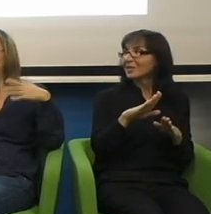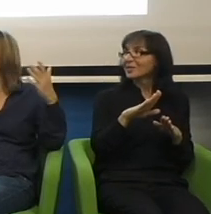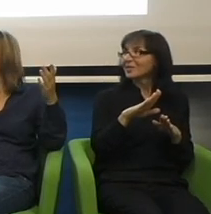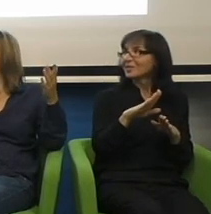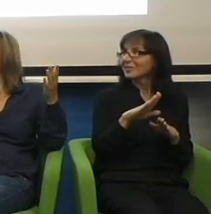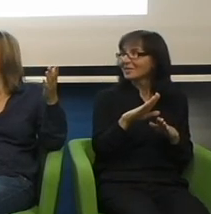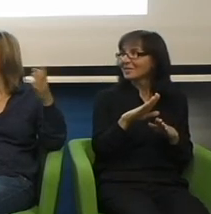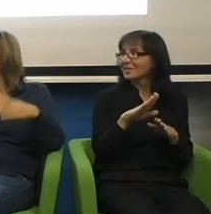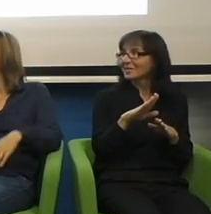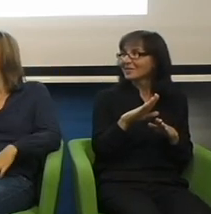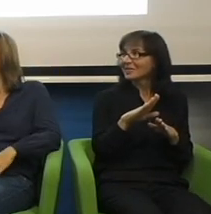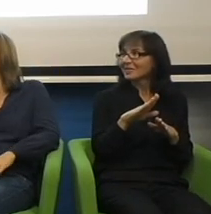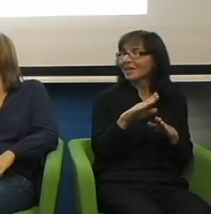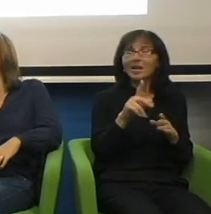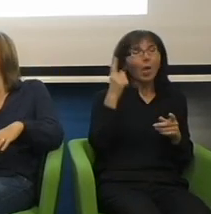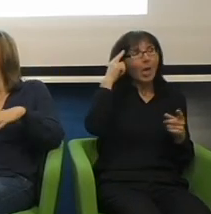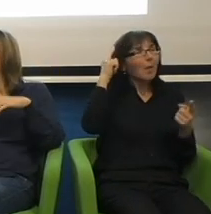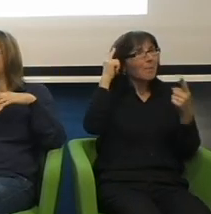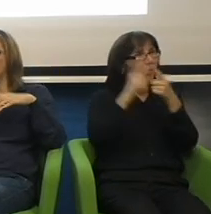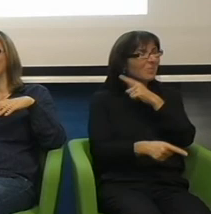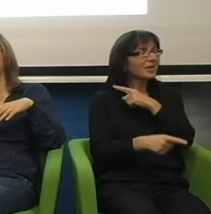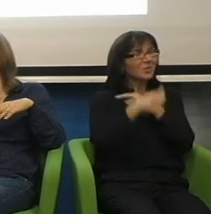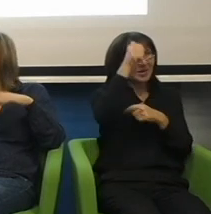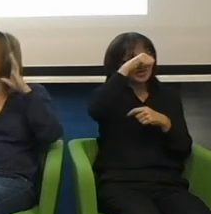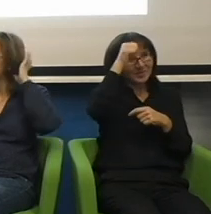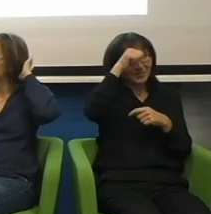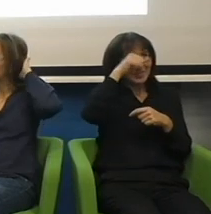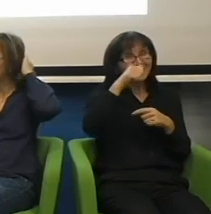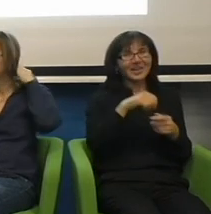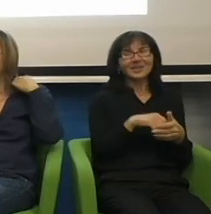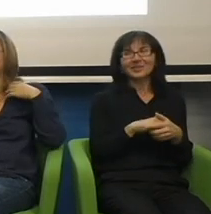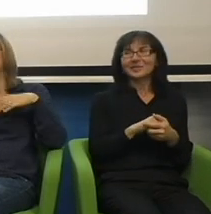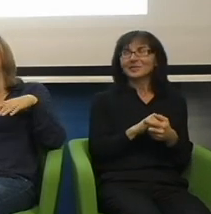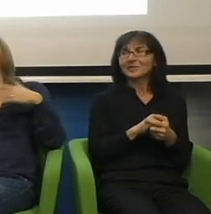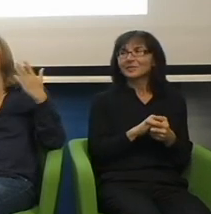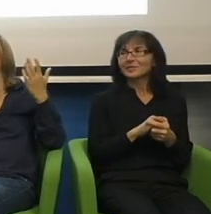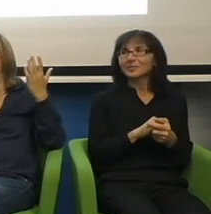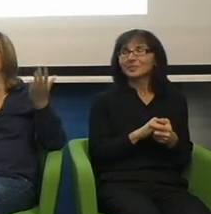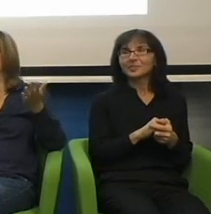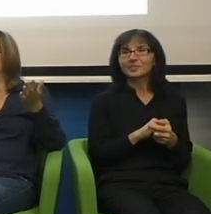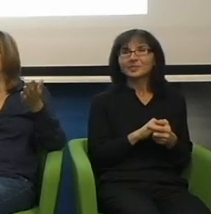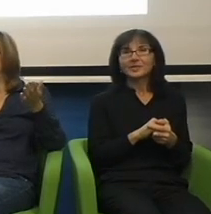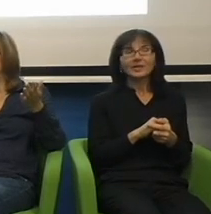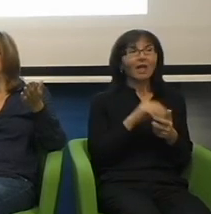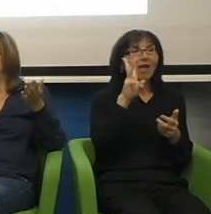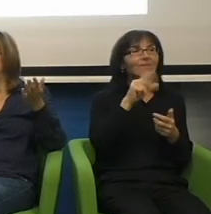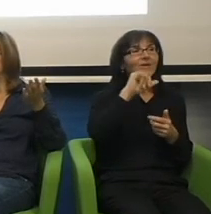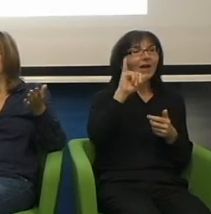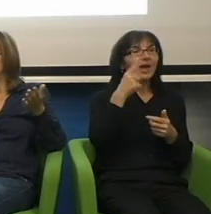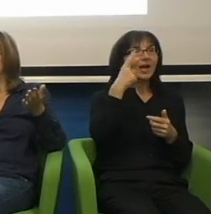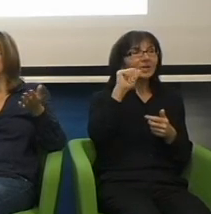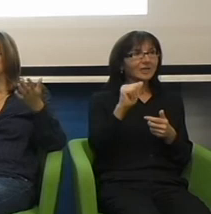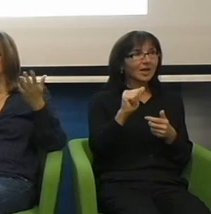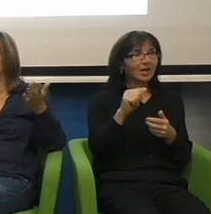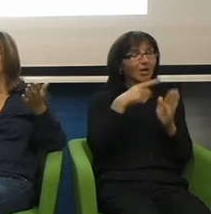Hanna Kral. Hanna Kral była na widowni i obserwowała Annę. I wszystko nam opowiedziała. Tak. Andrzej Wajda kręci